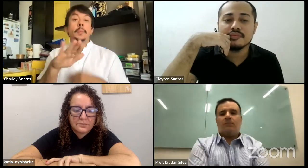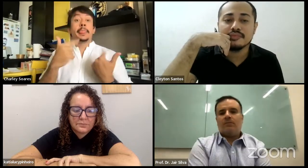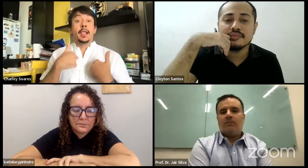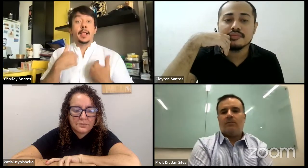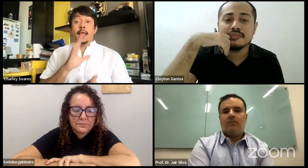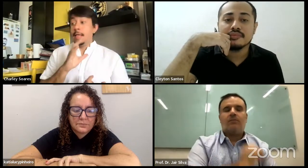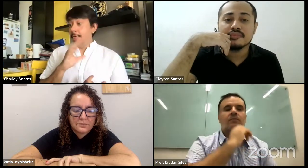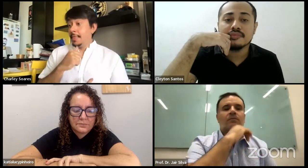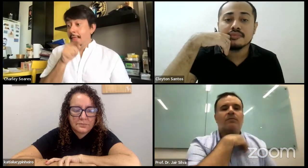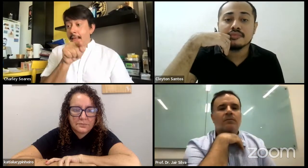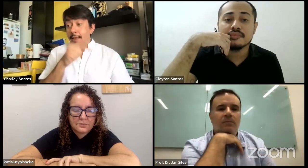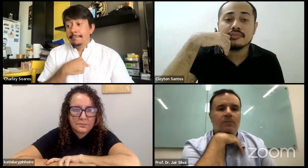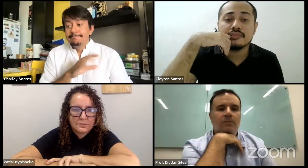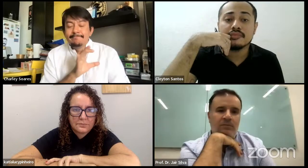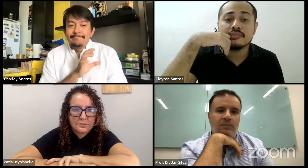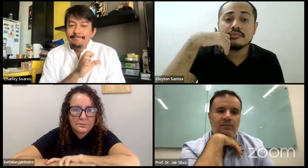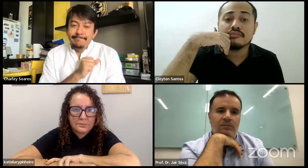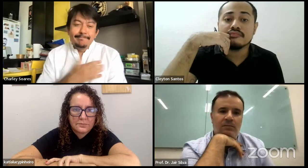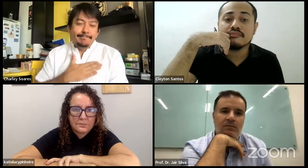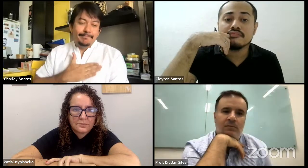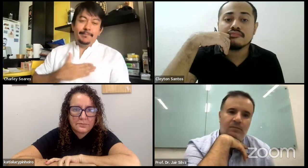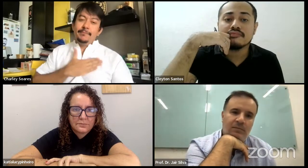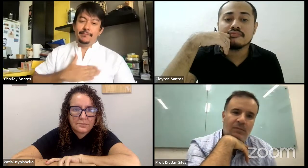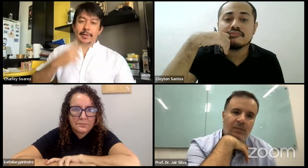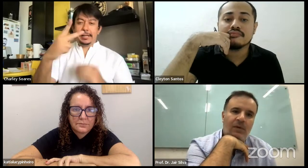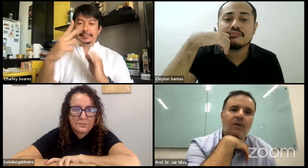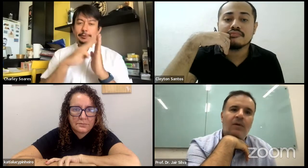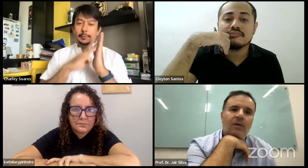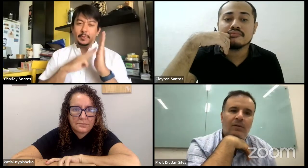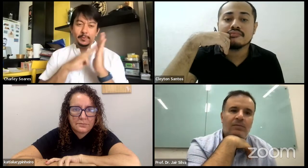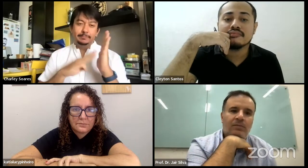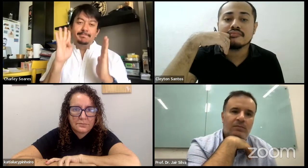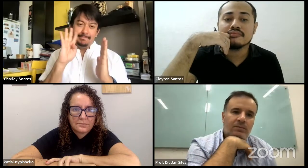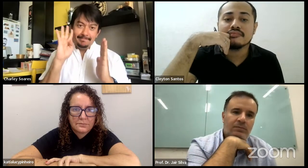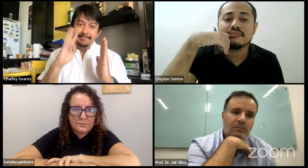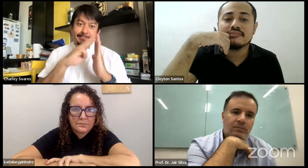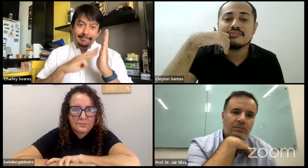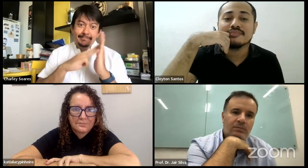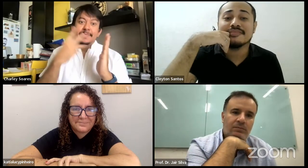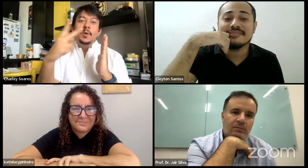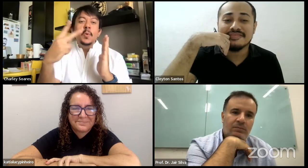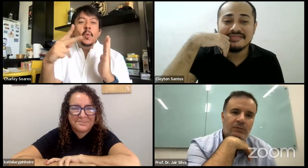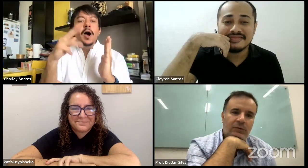a Bianca e o Alexandre também darem a opinião deles sobre isso, né?